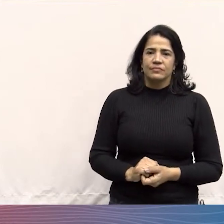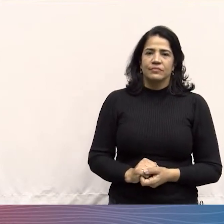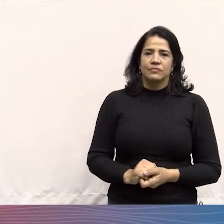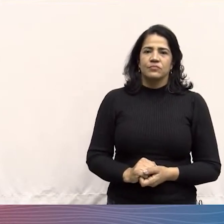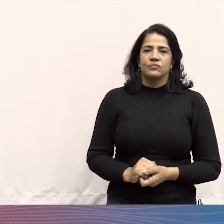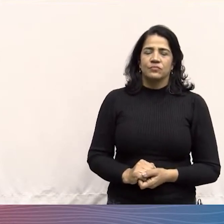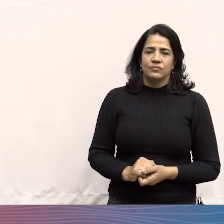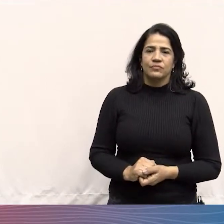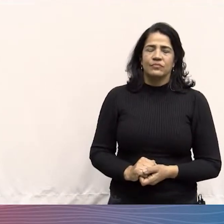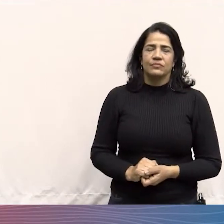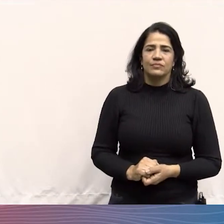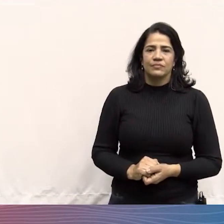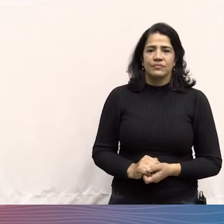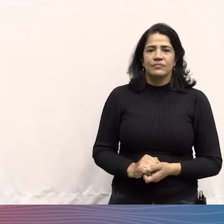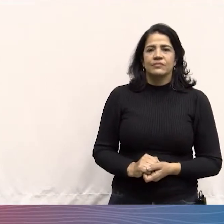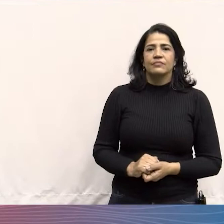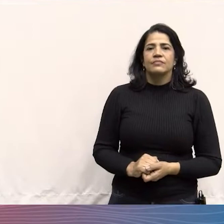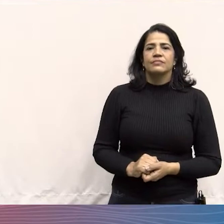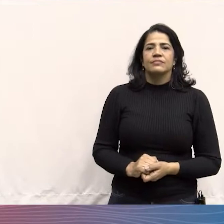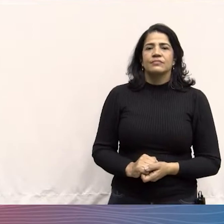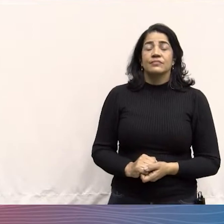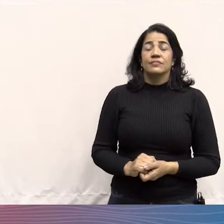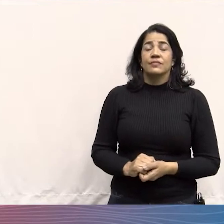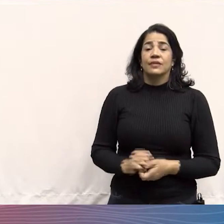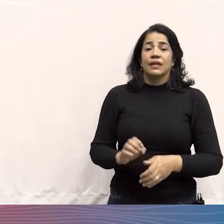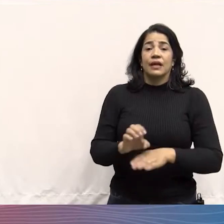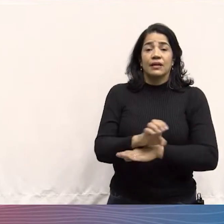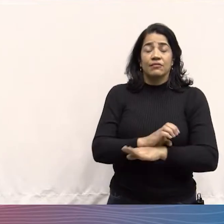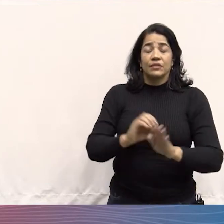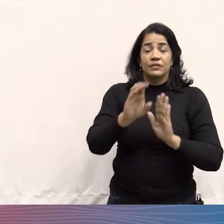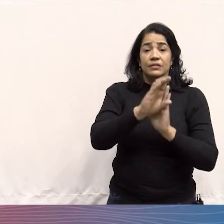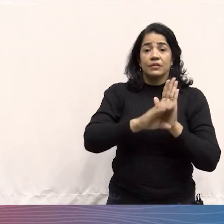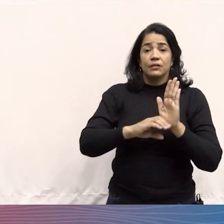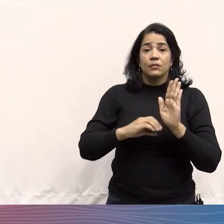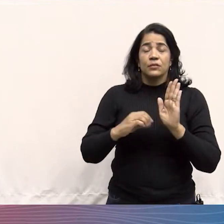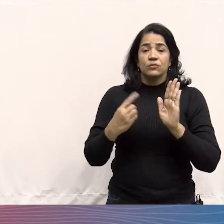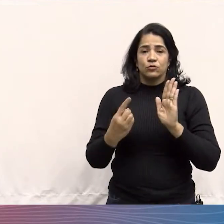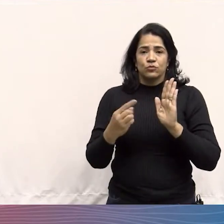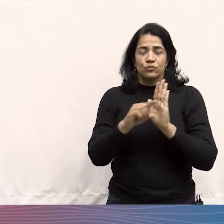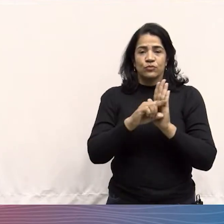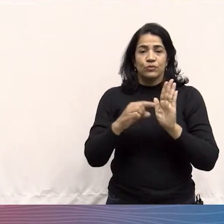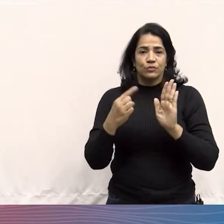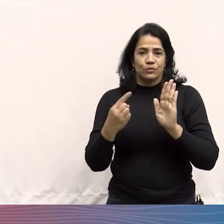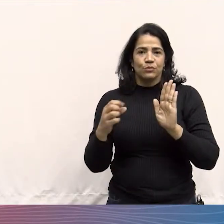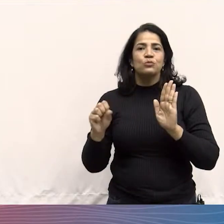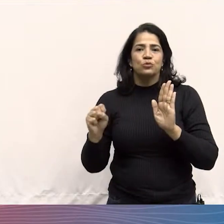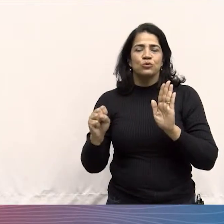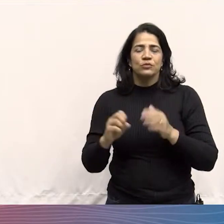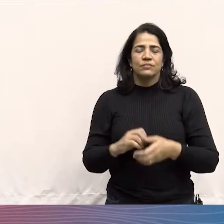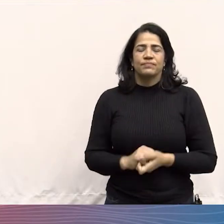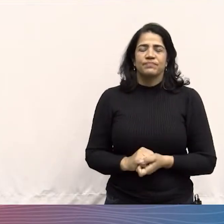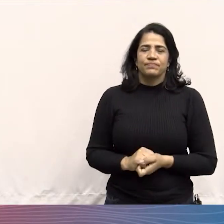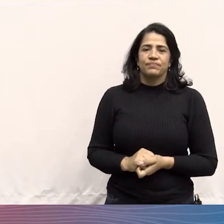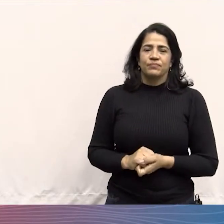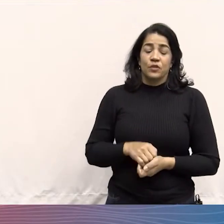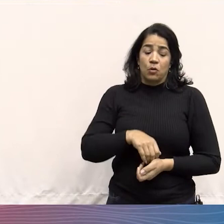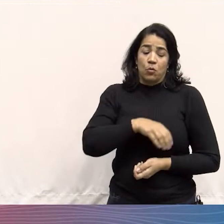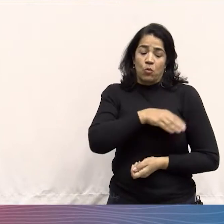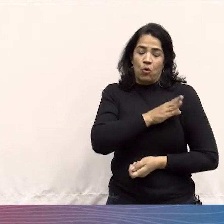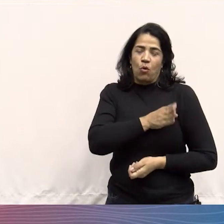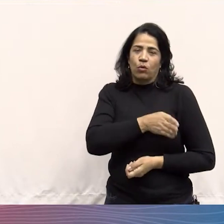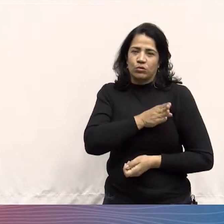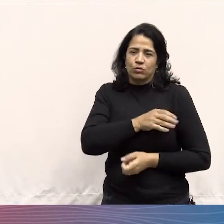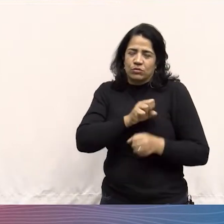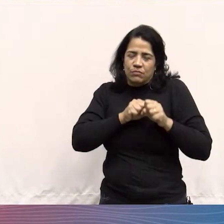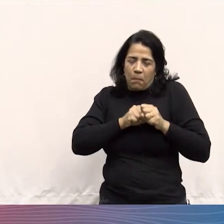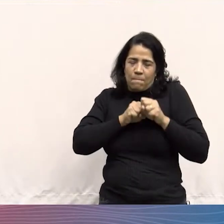novamente, mas rapidamente. 18: iluminado os olhos do vosso coração, para